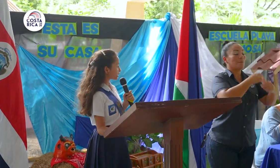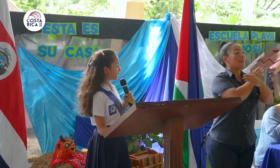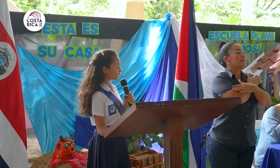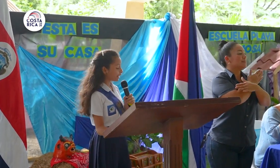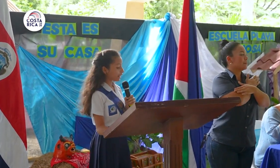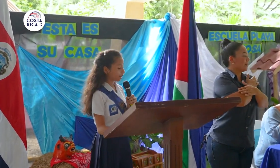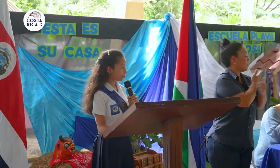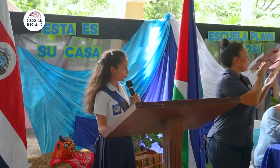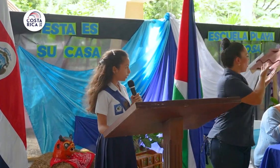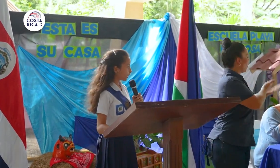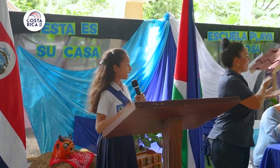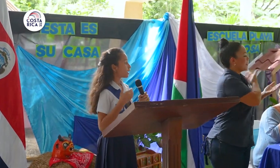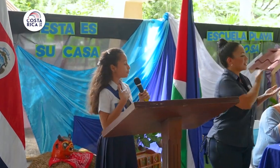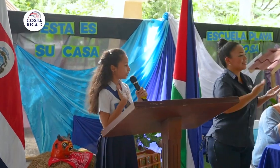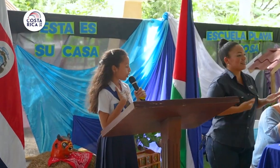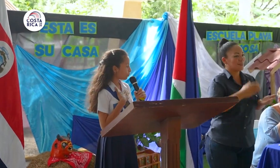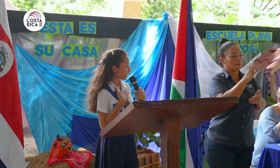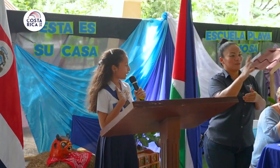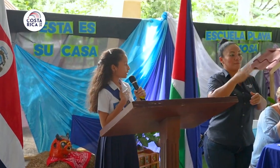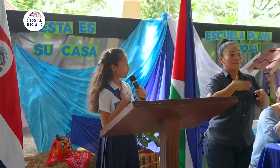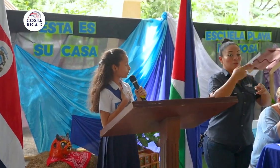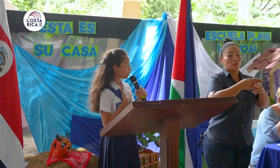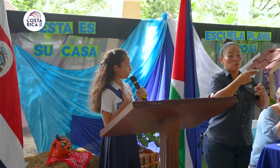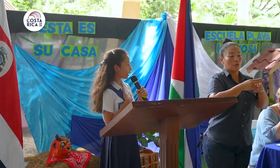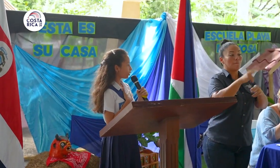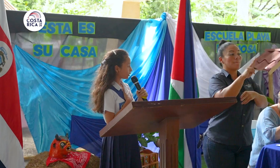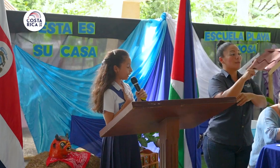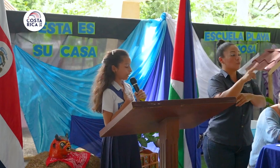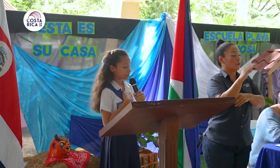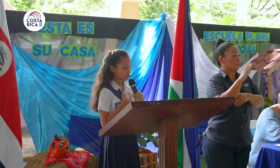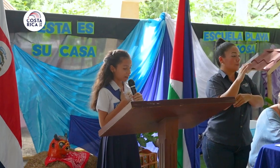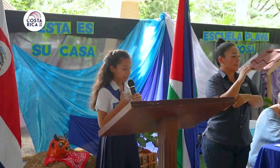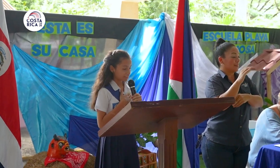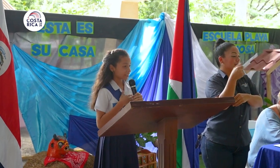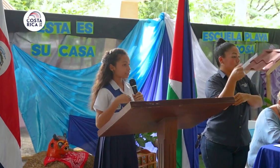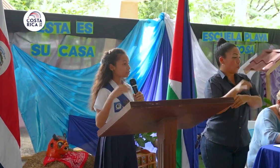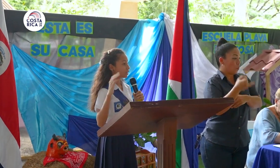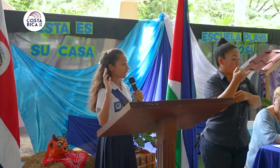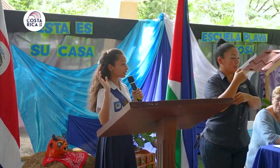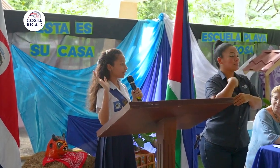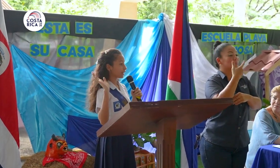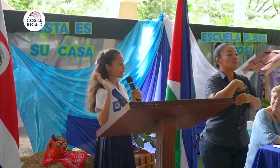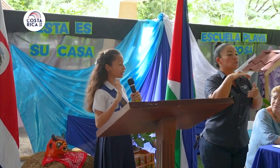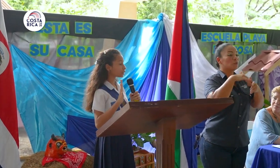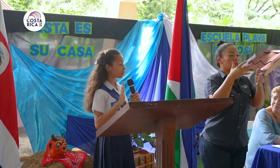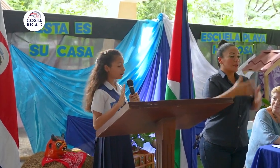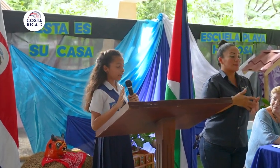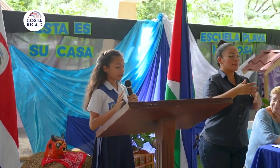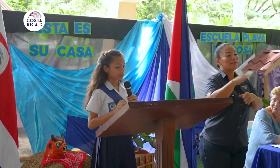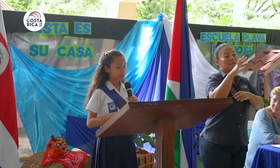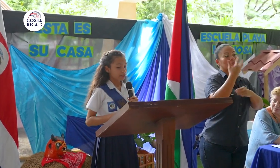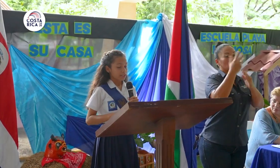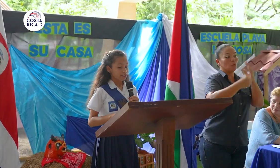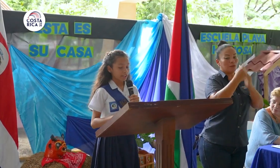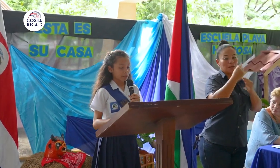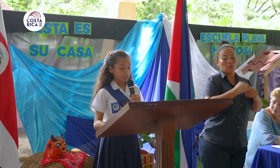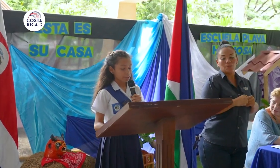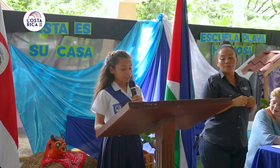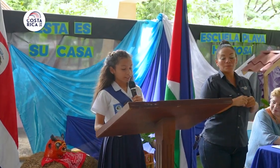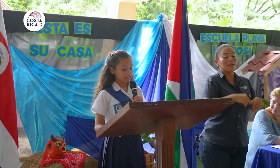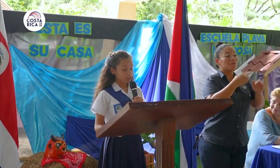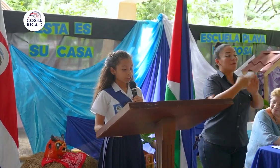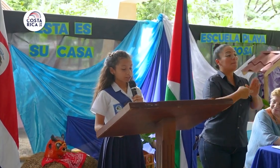Estimado Presidente de la República, mi nombre es Victoria Contreras Juárez, estudiante de quinto grado y